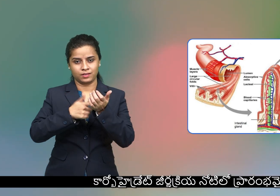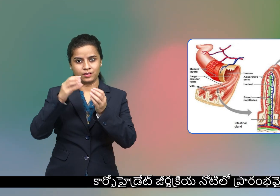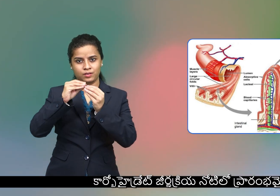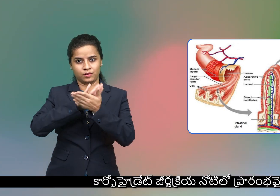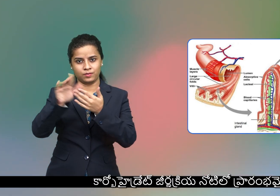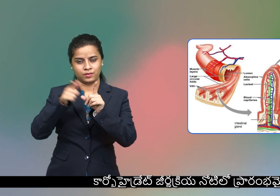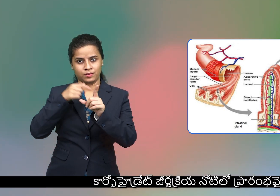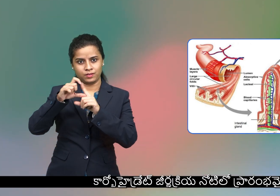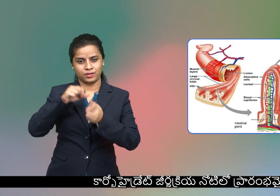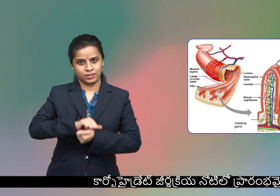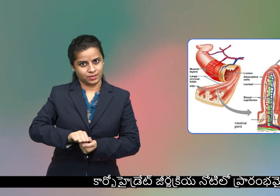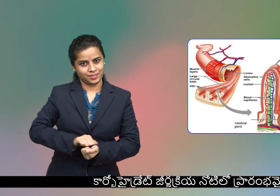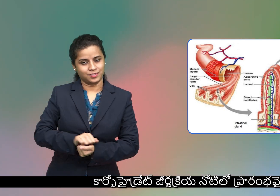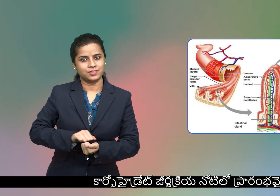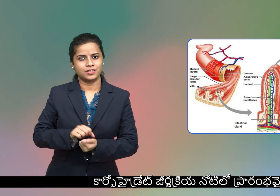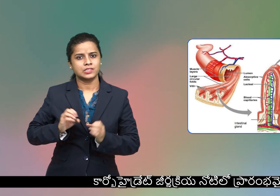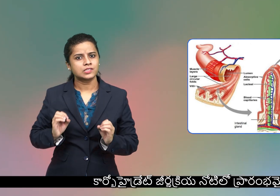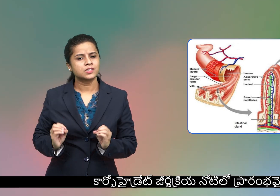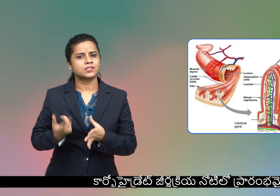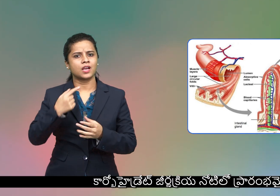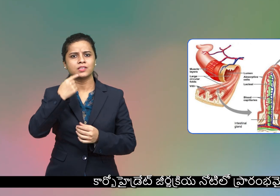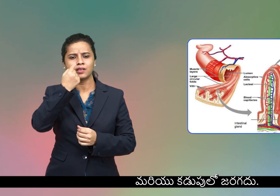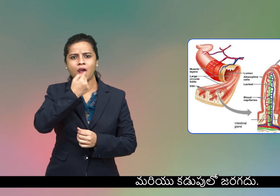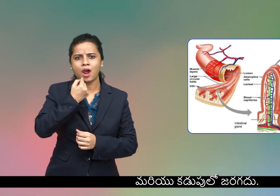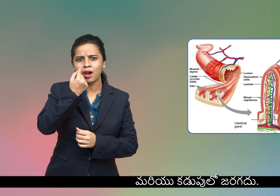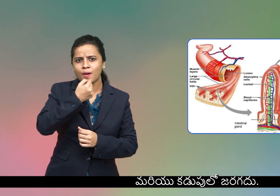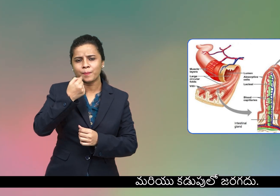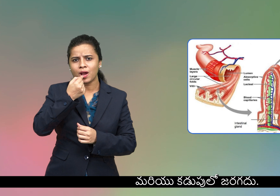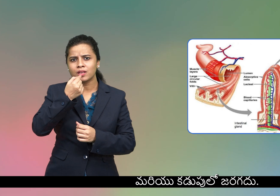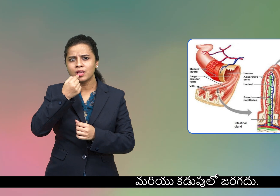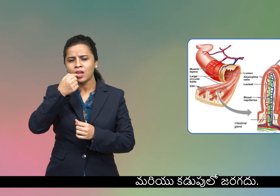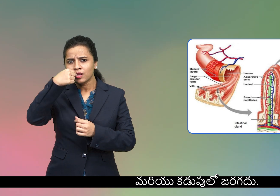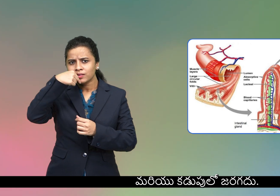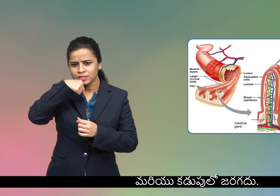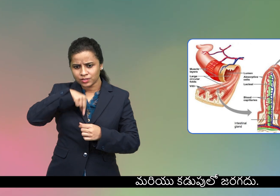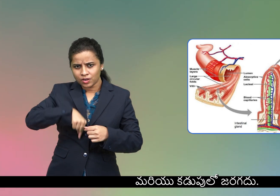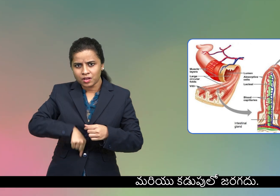కార్బోహైడ్రేట్ జీవక్రియ నోటిలో ప్రారంభమైంది మరియు కడుపులో జరుగుతుంది.